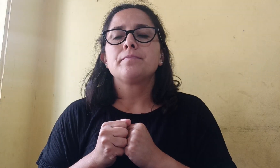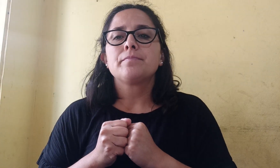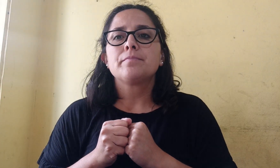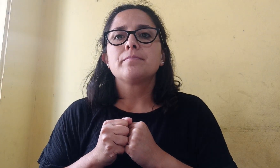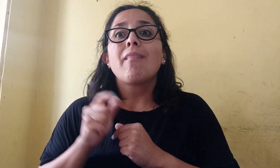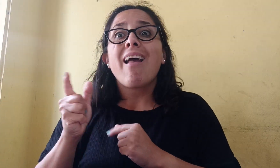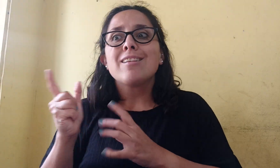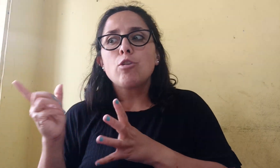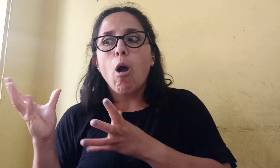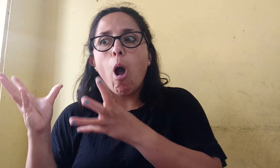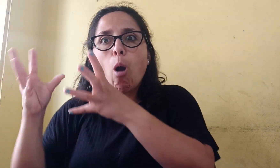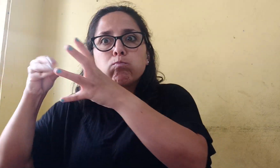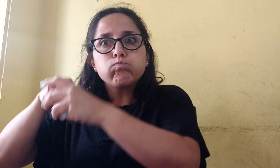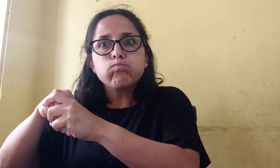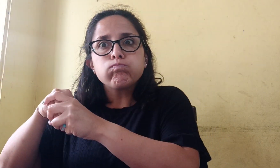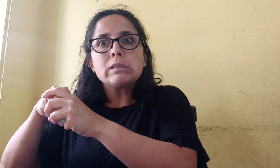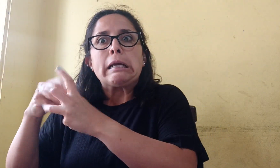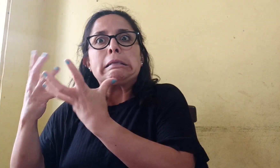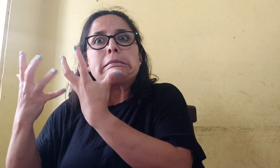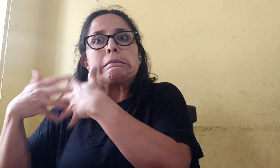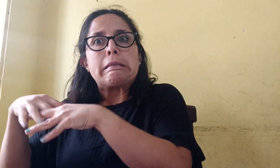del sistema nervioso periférico, ¿sí?